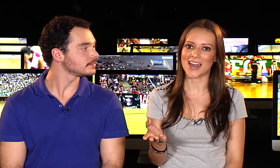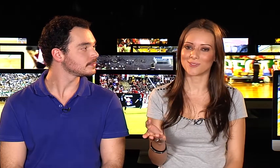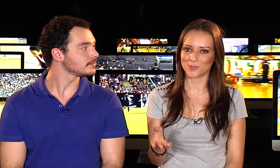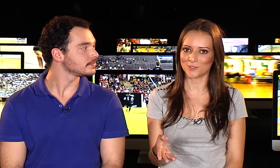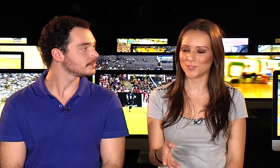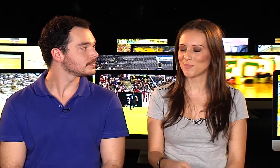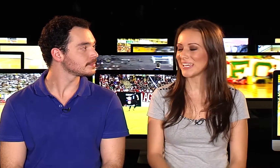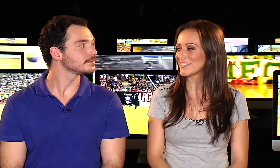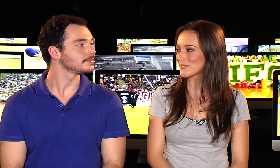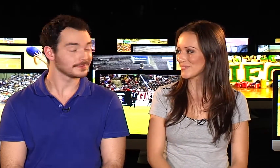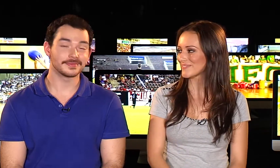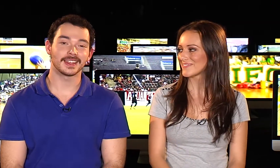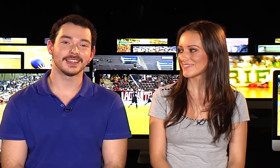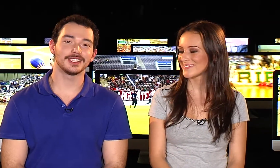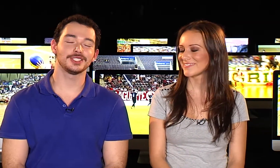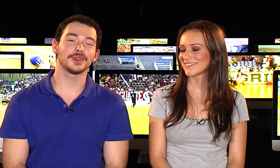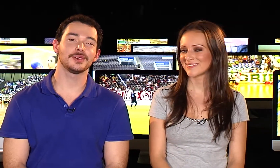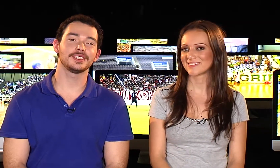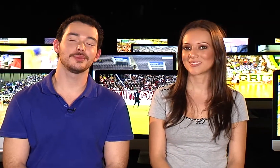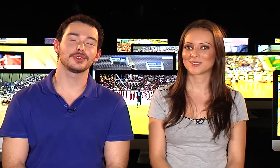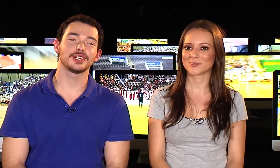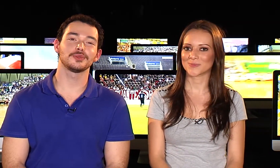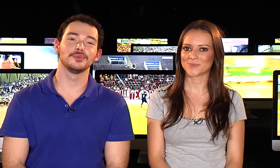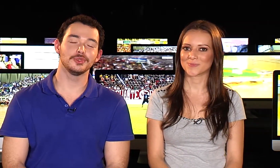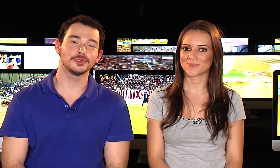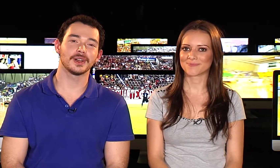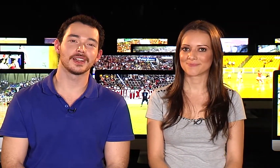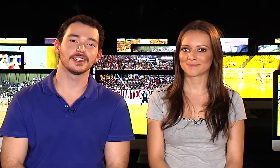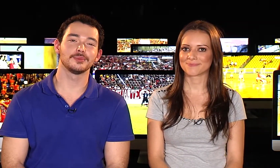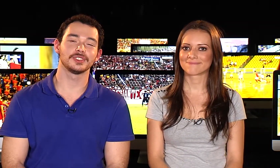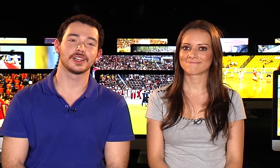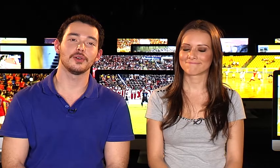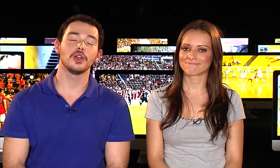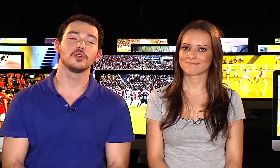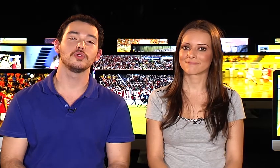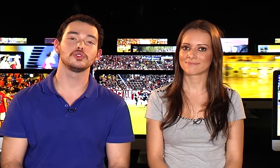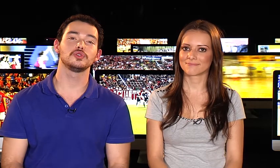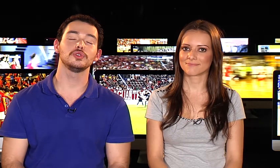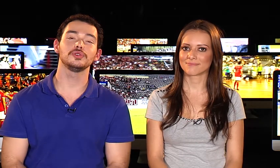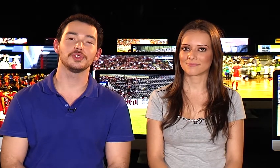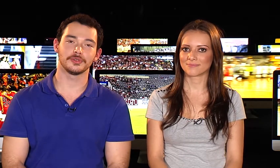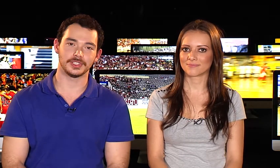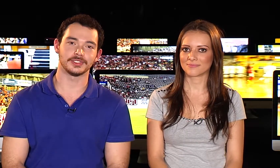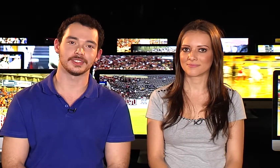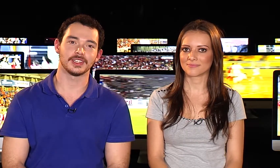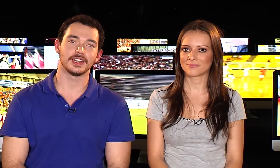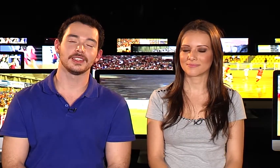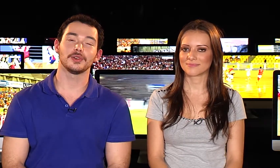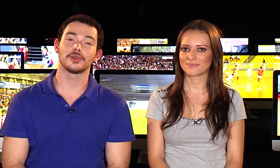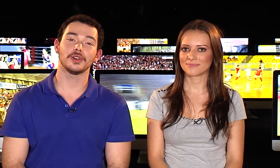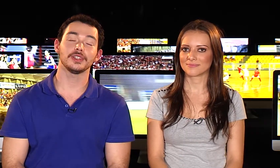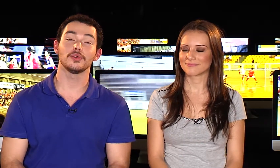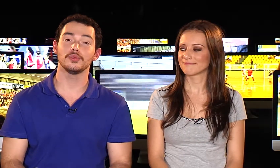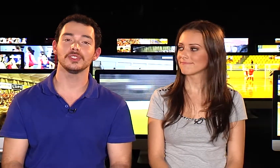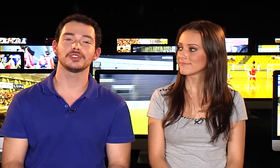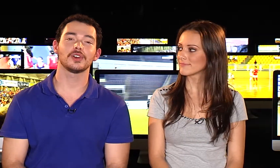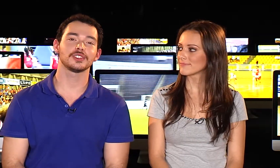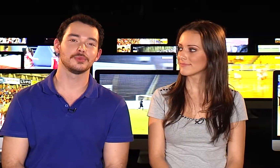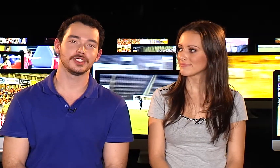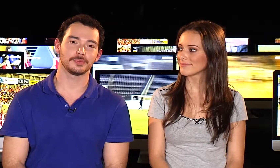um novo instrumento. E a gente vai conhecer um projeto muito bacana musical com surdos e ouvintes, que ocorre em algumas escolas municipais de